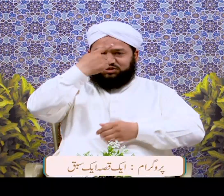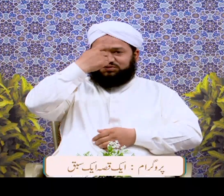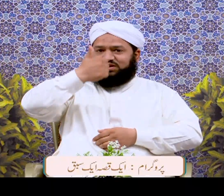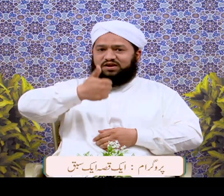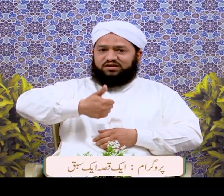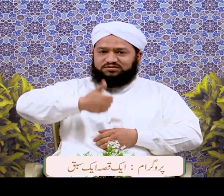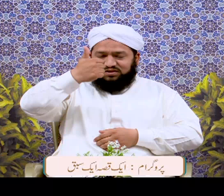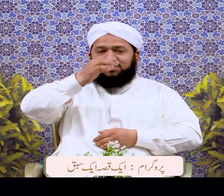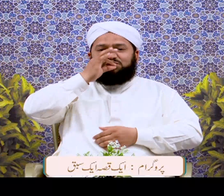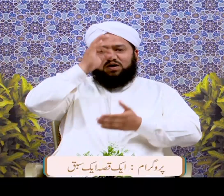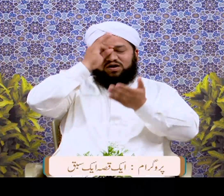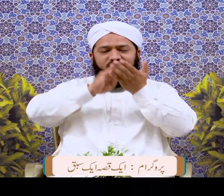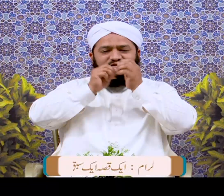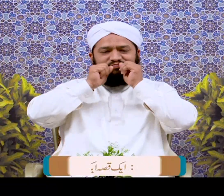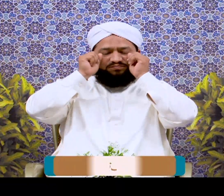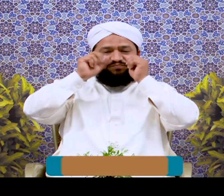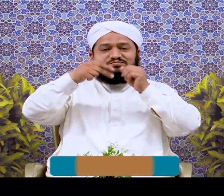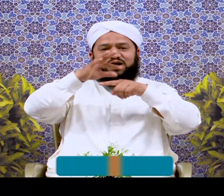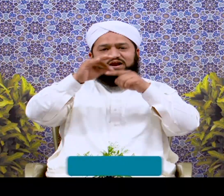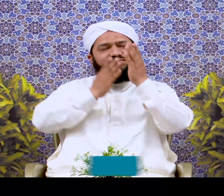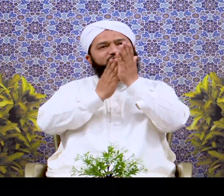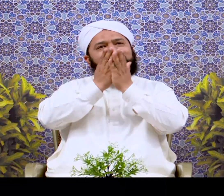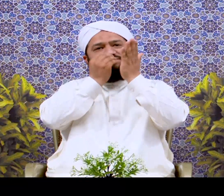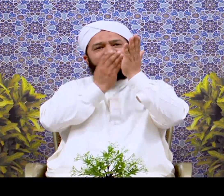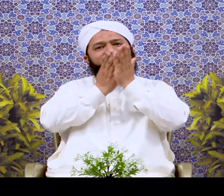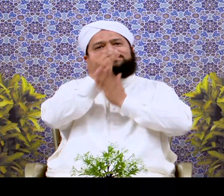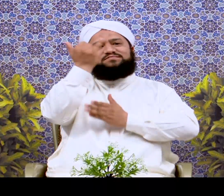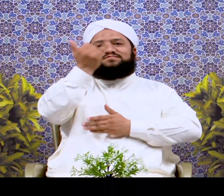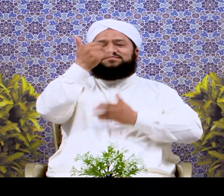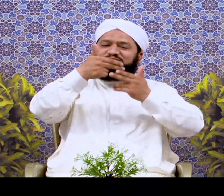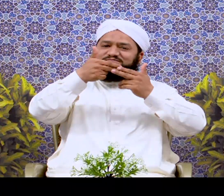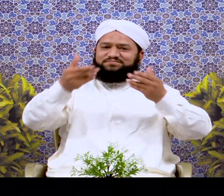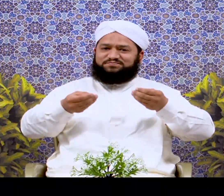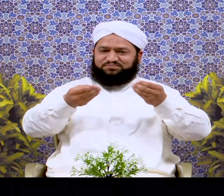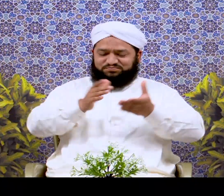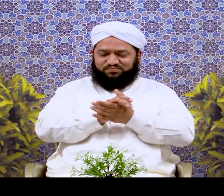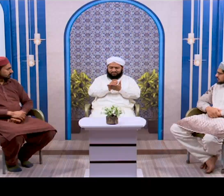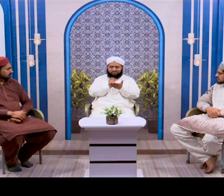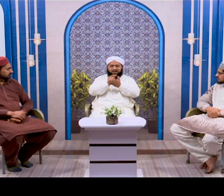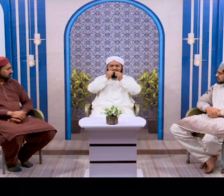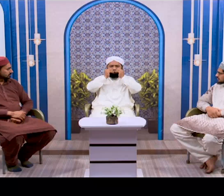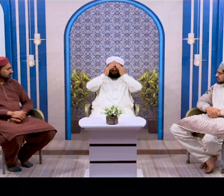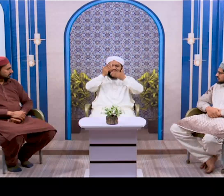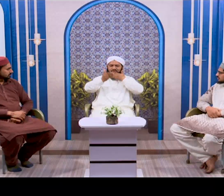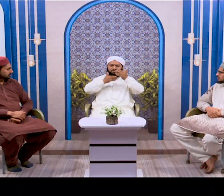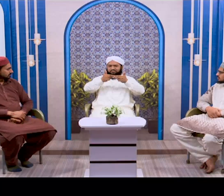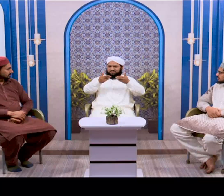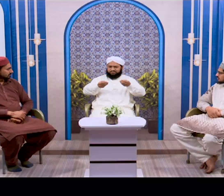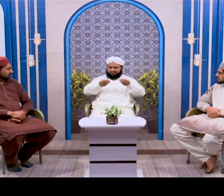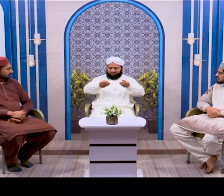معراج شریف کا واقعہ سنیں گے۔ آئیے سب سے پہلے درود پاک کی فضیلت سنتے ہیں۔ درود پاک کی فضیلت حضور اکرم